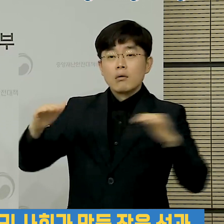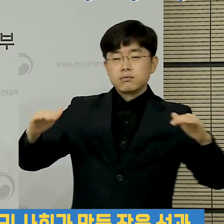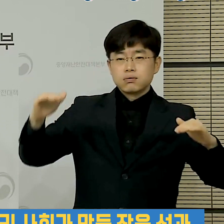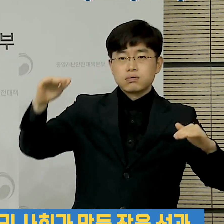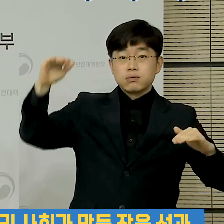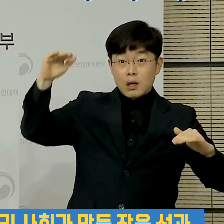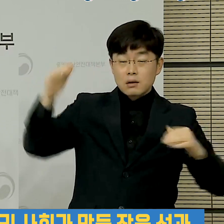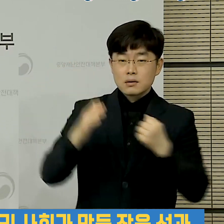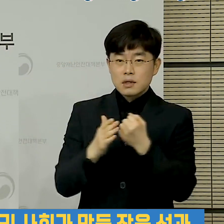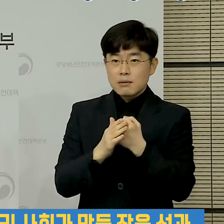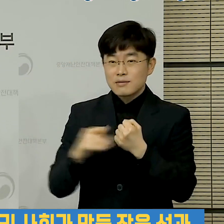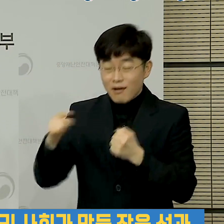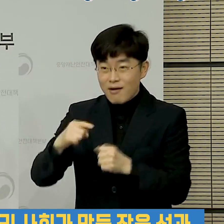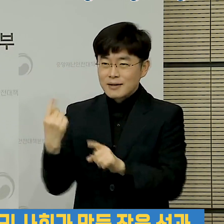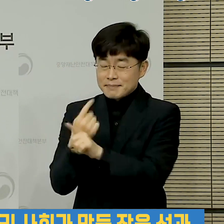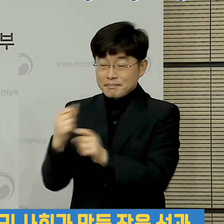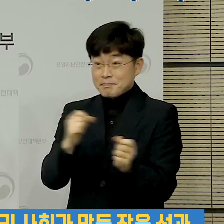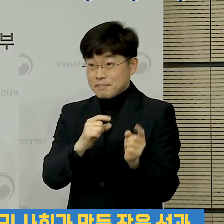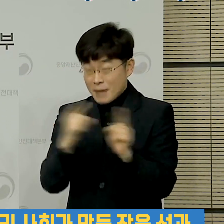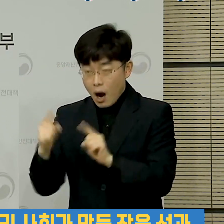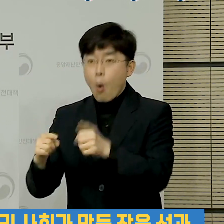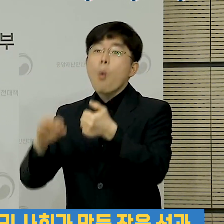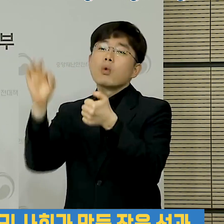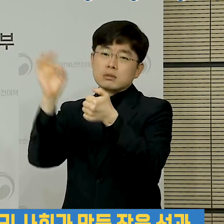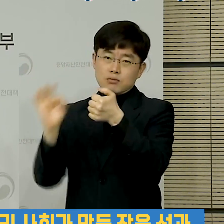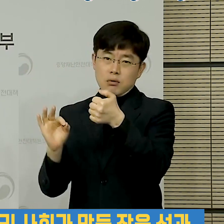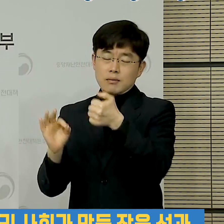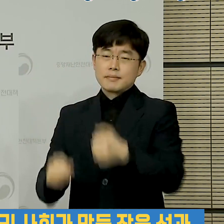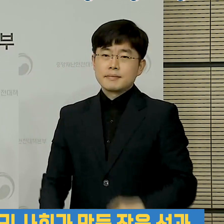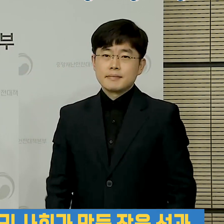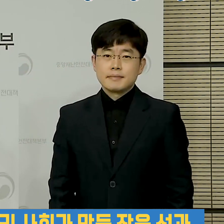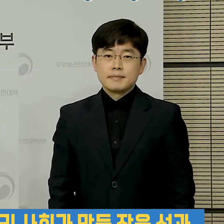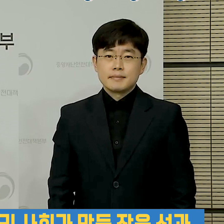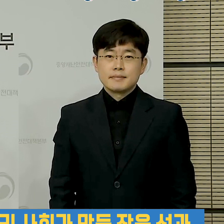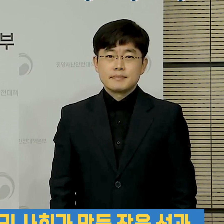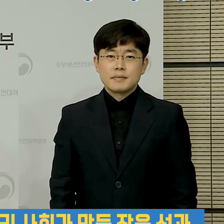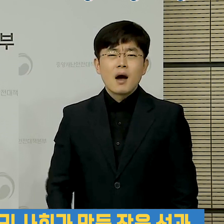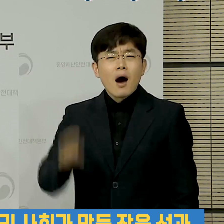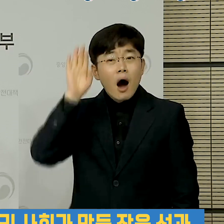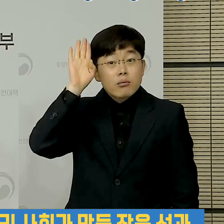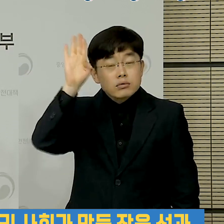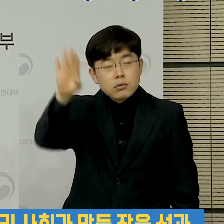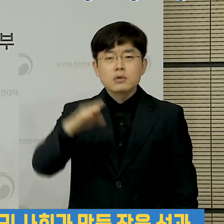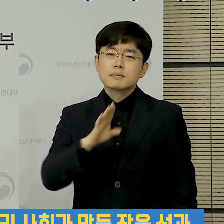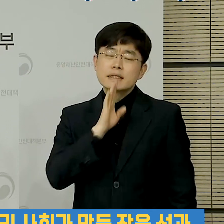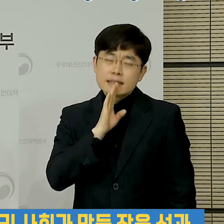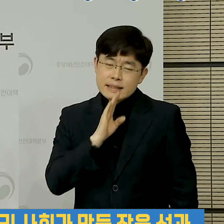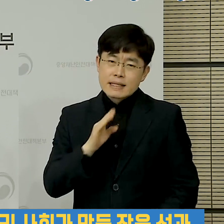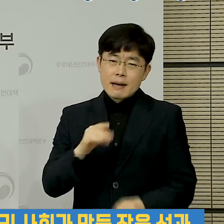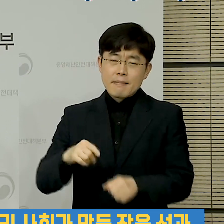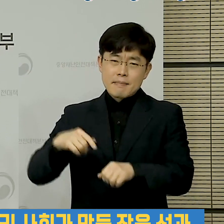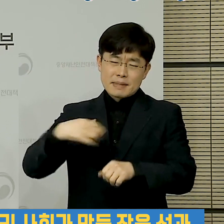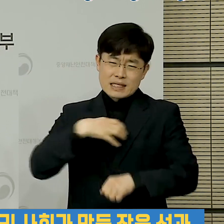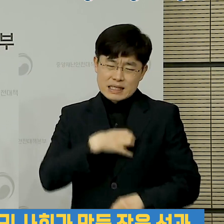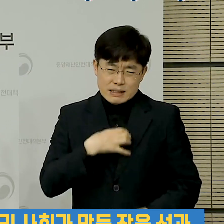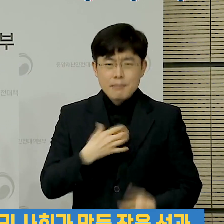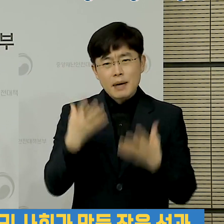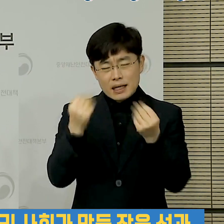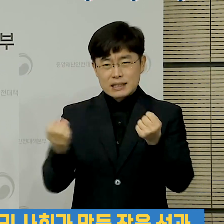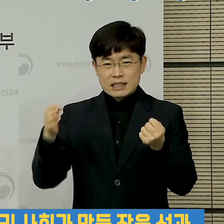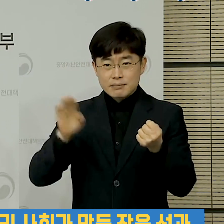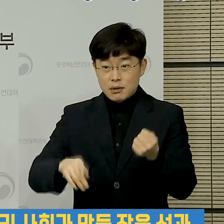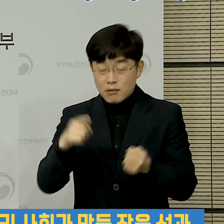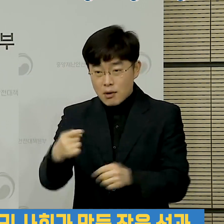많아져 완치율 50%를 달성한 날이기도 합니다. 아직 갈 길은 멀지만 완치율 50%는 우리